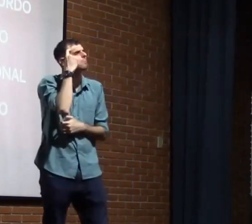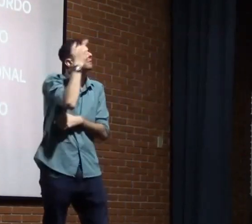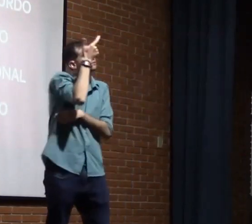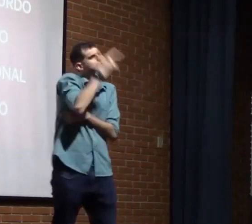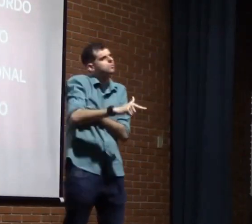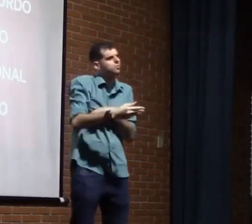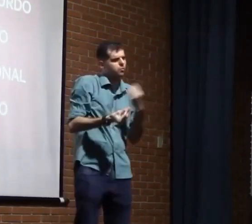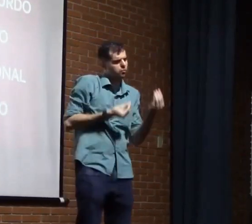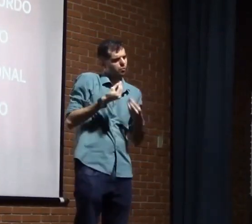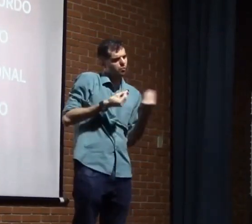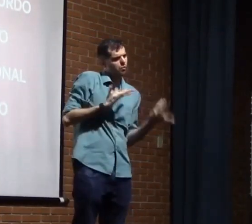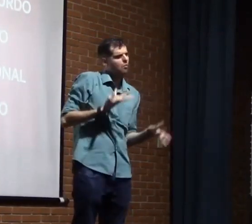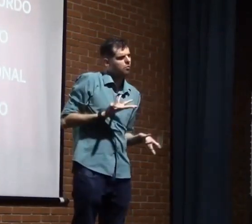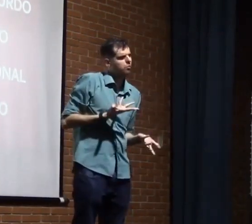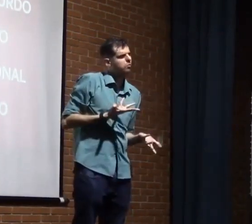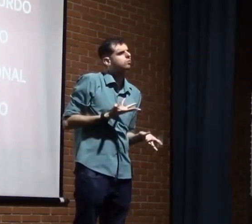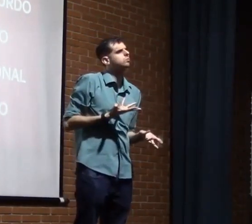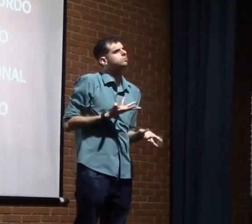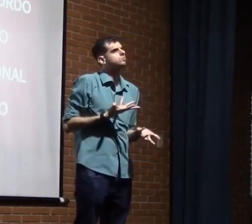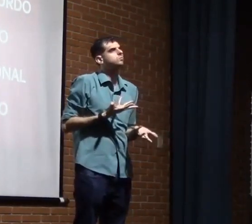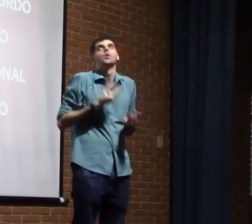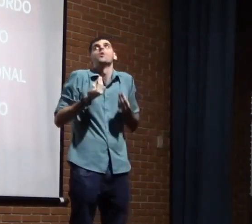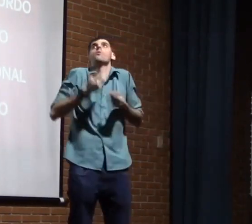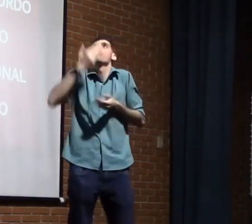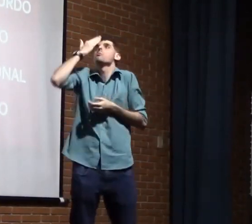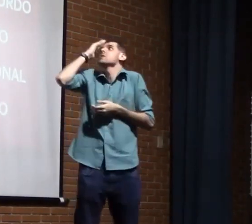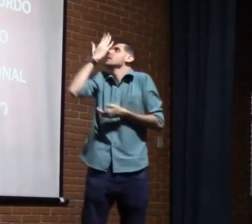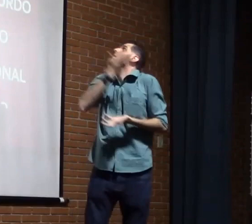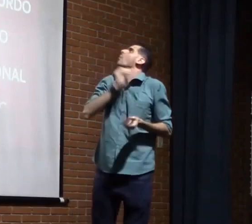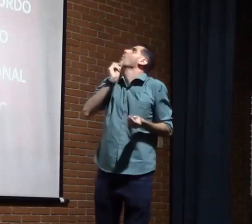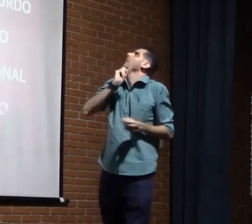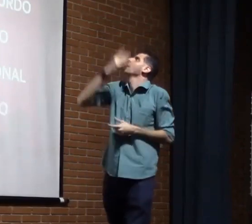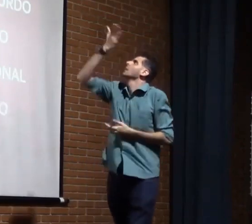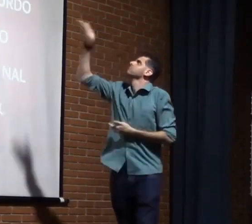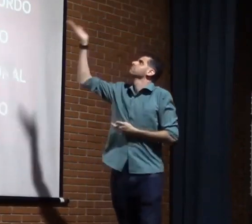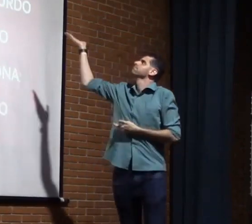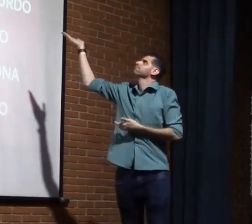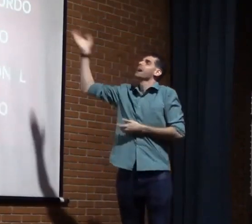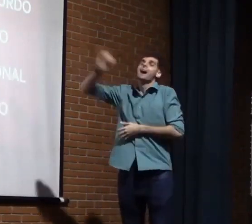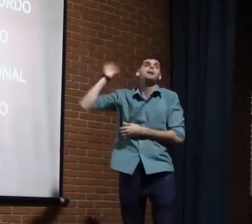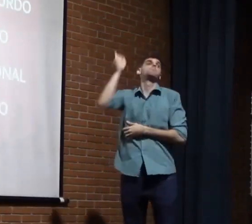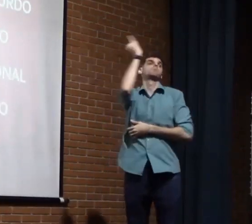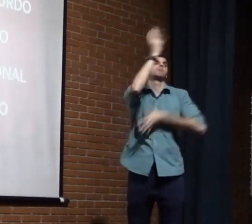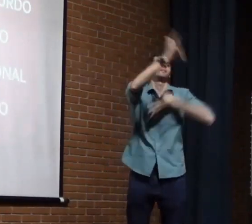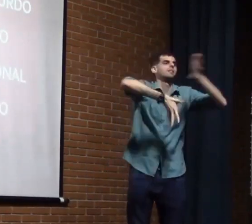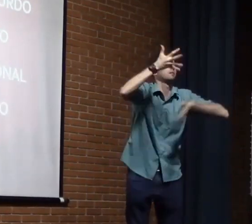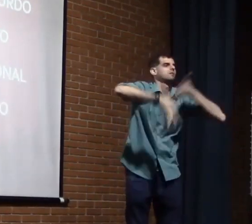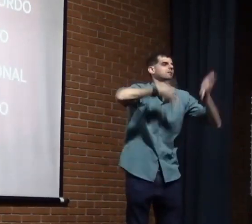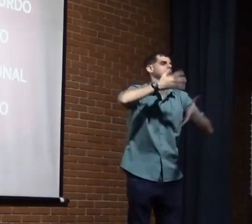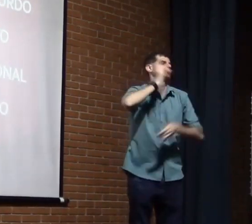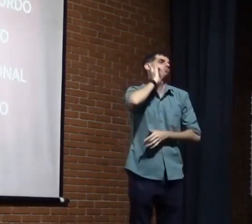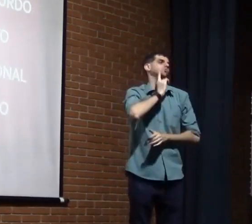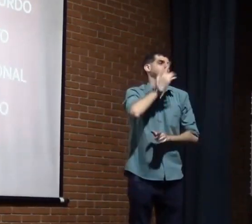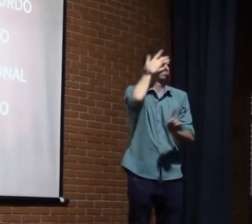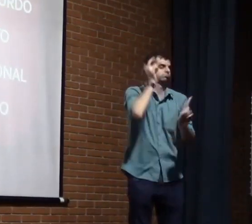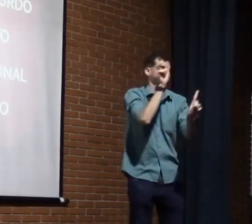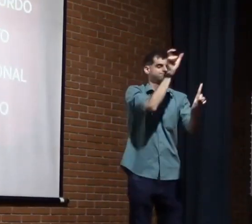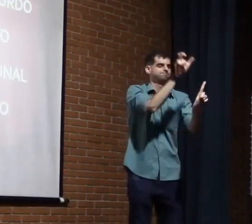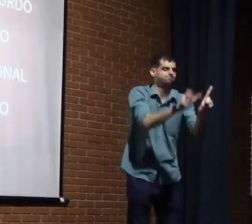ocasião, né? É importante a gente pensar, entender o que, por exemplo, qual que é a importância da língua de sinais e